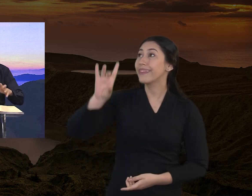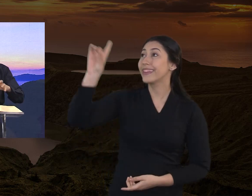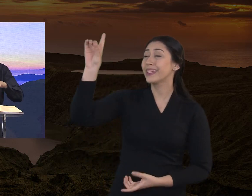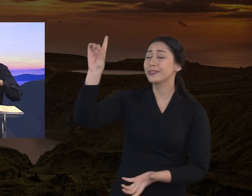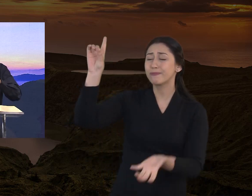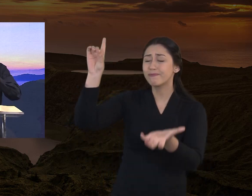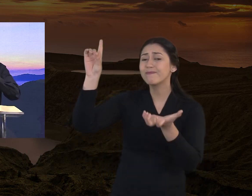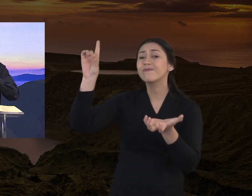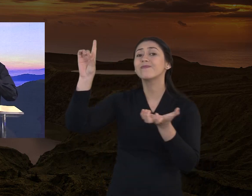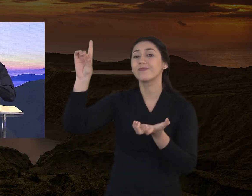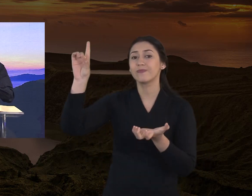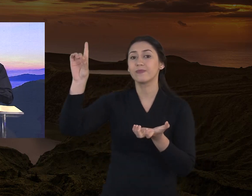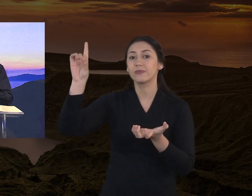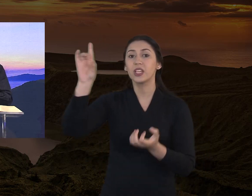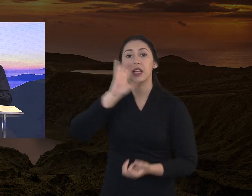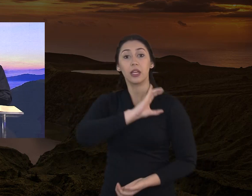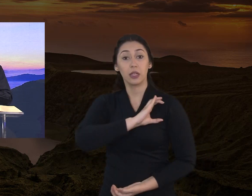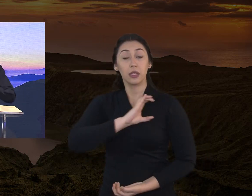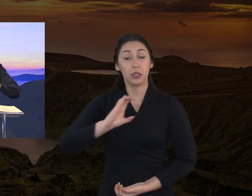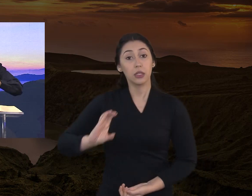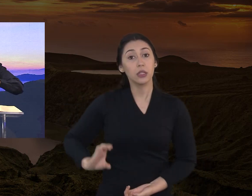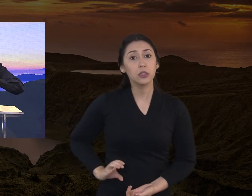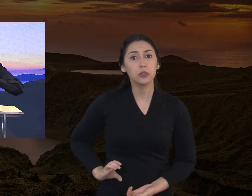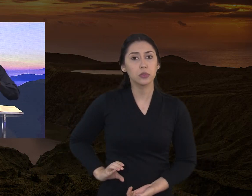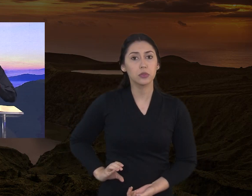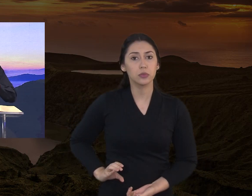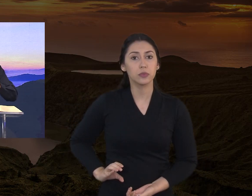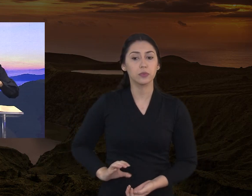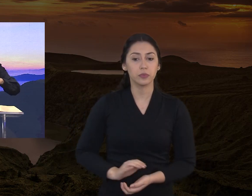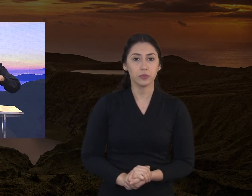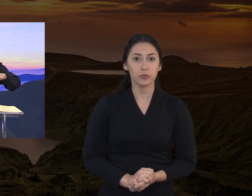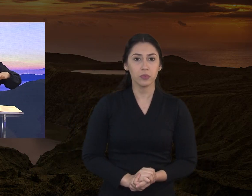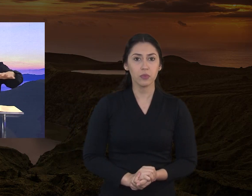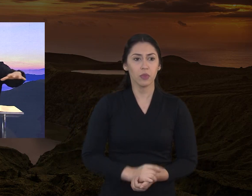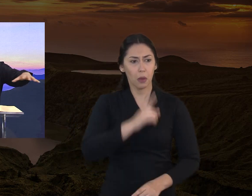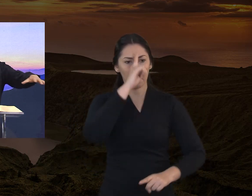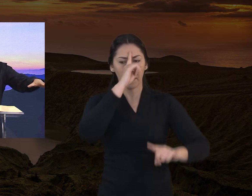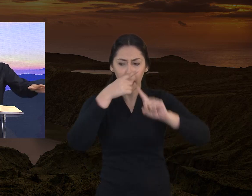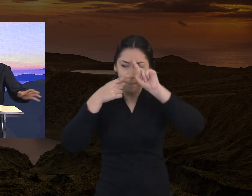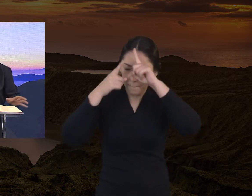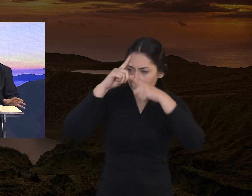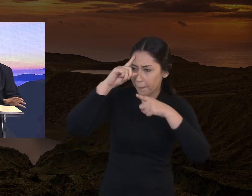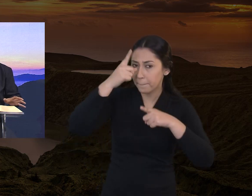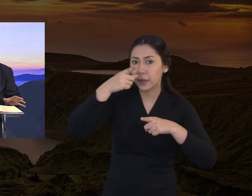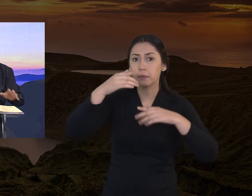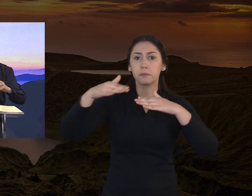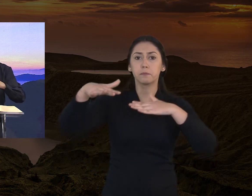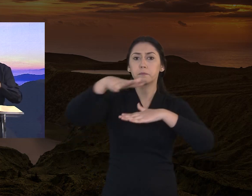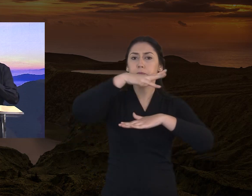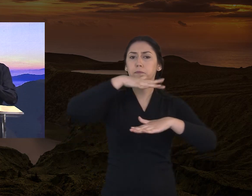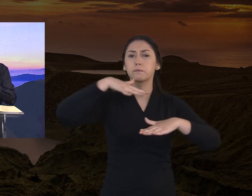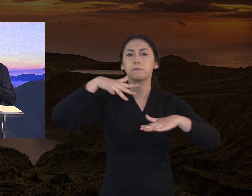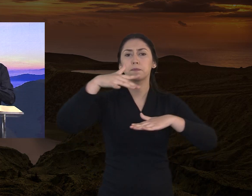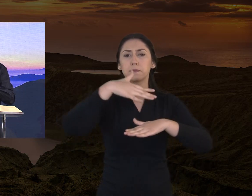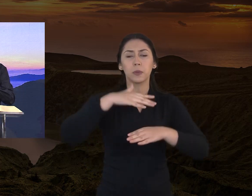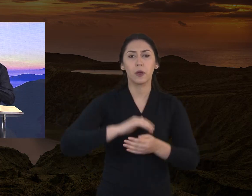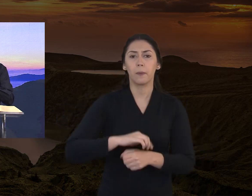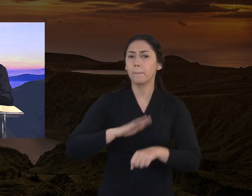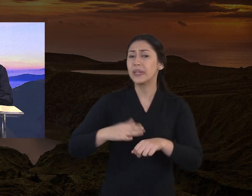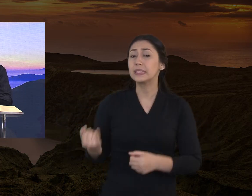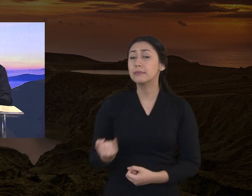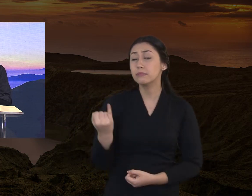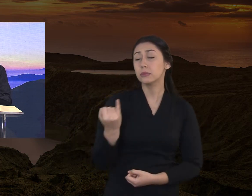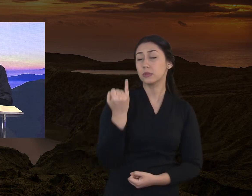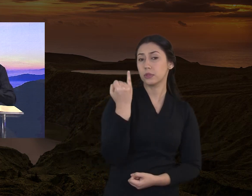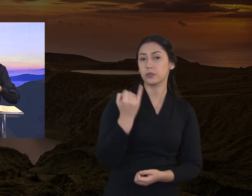deseja que Cristo seja tudo nessas todas as coisas. Não sei se você